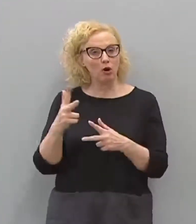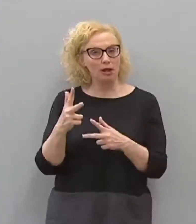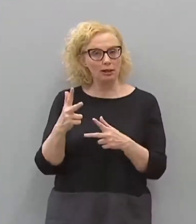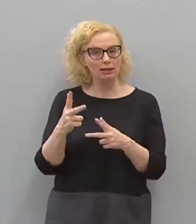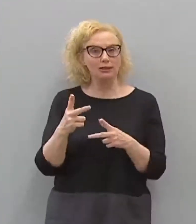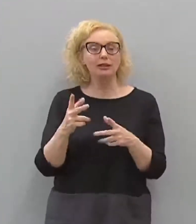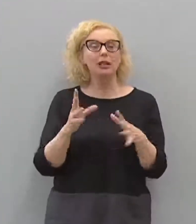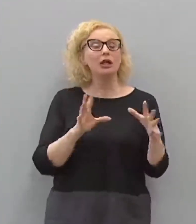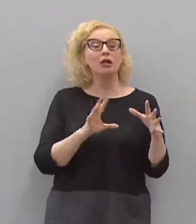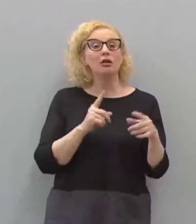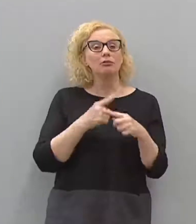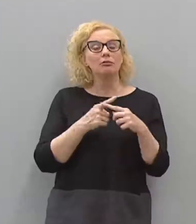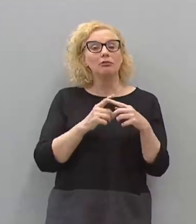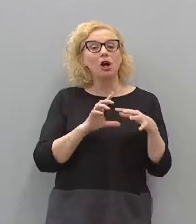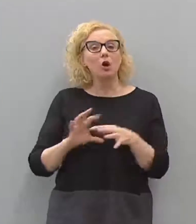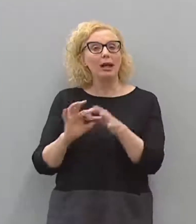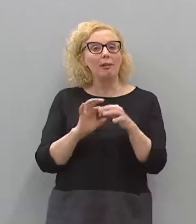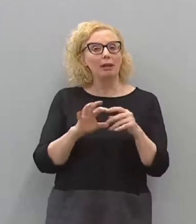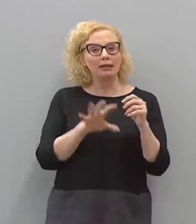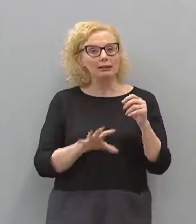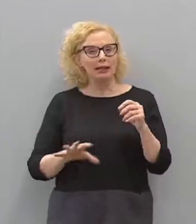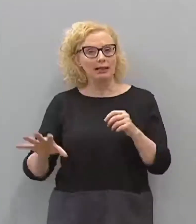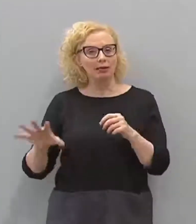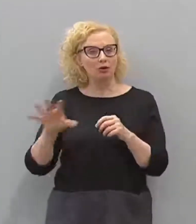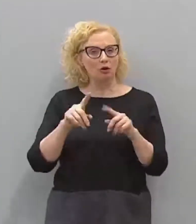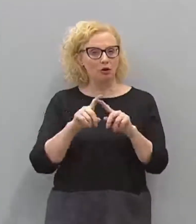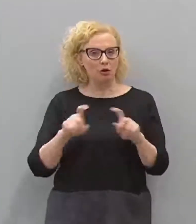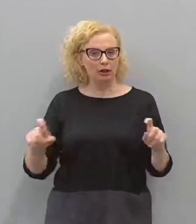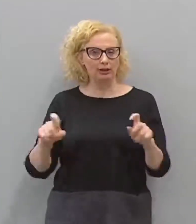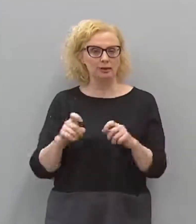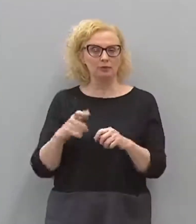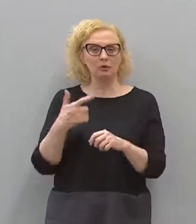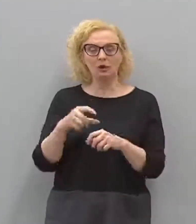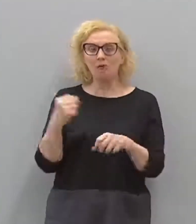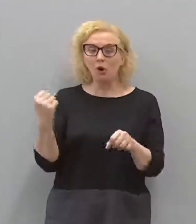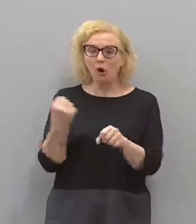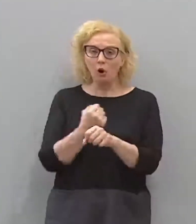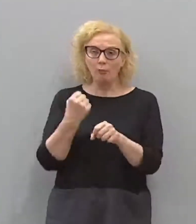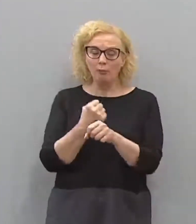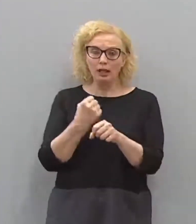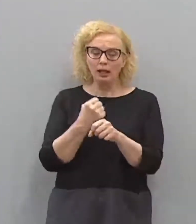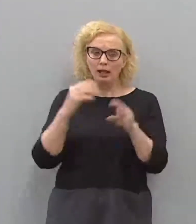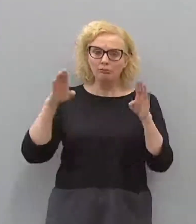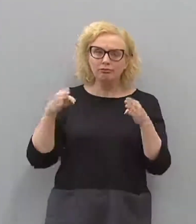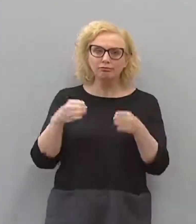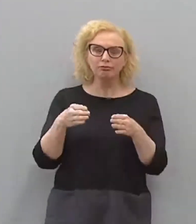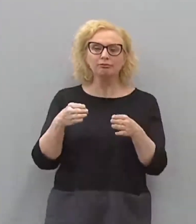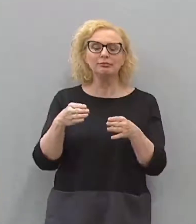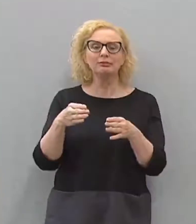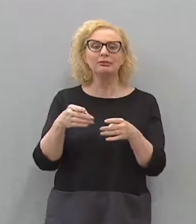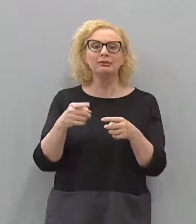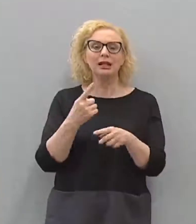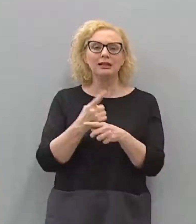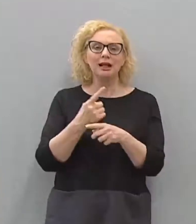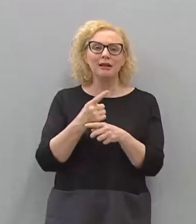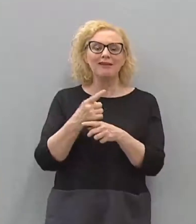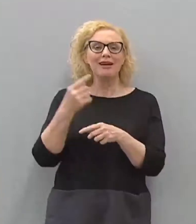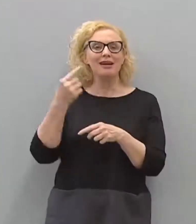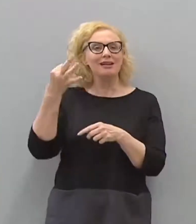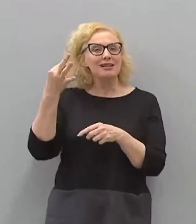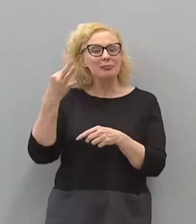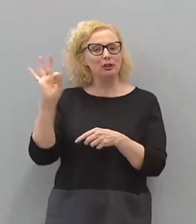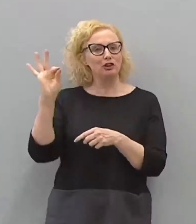collegamenti fra territori diversi perché queste opere su cui si individua il commissario devono avere delle specificità